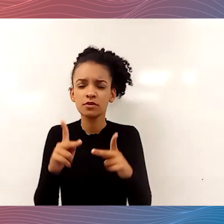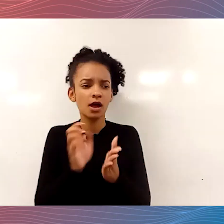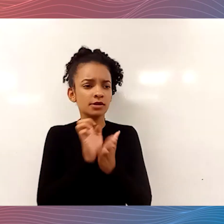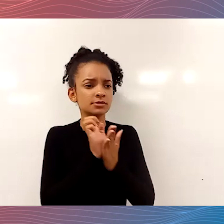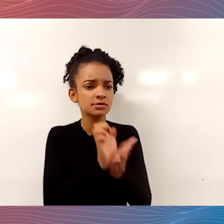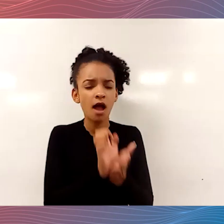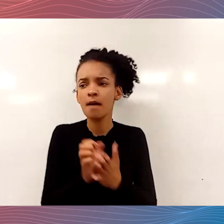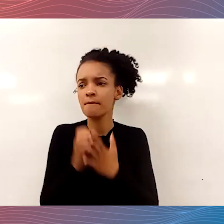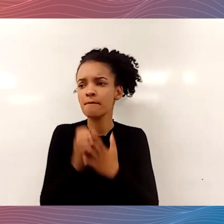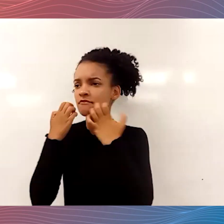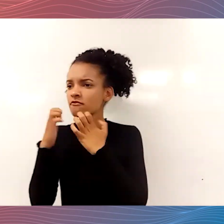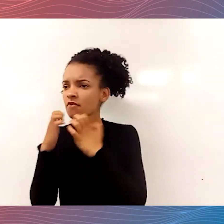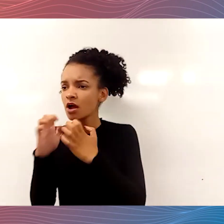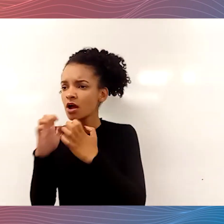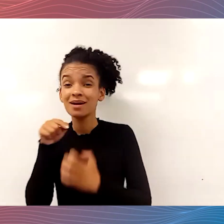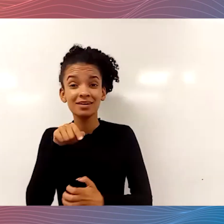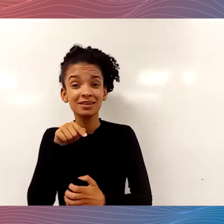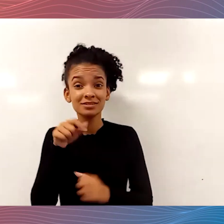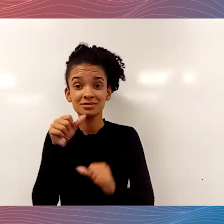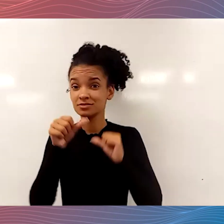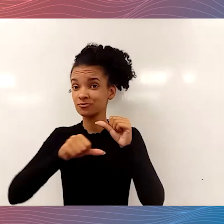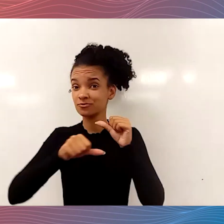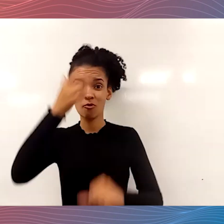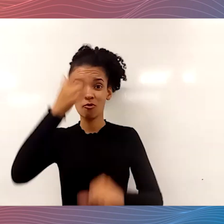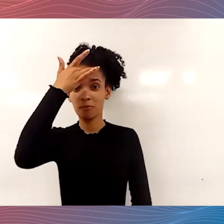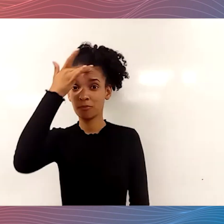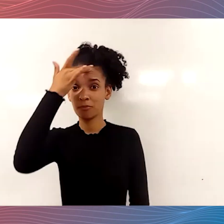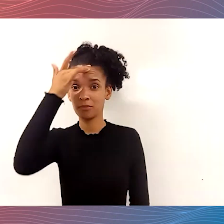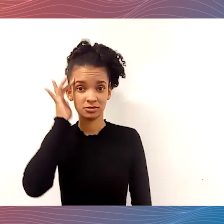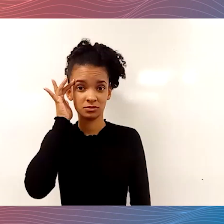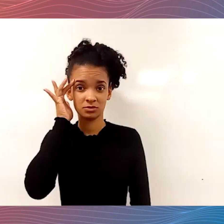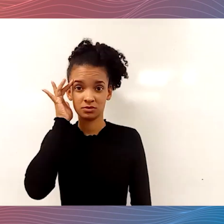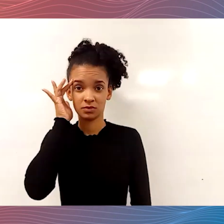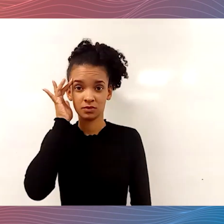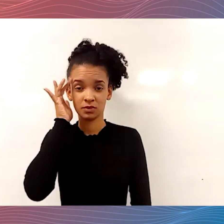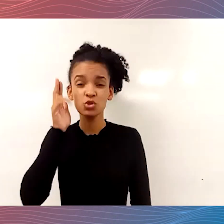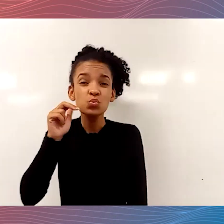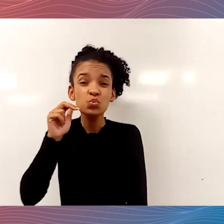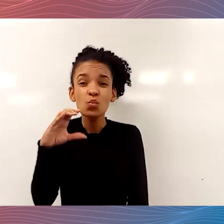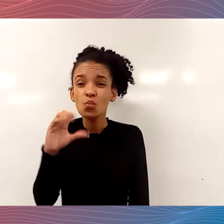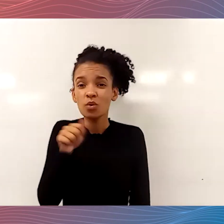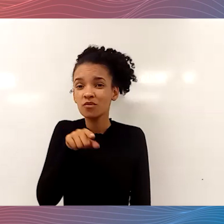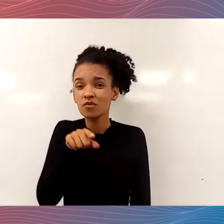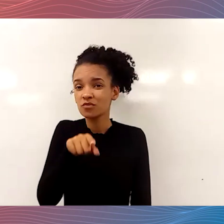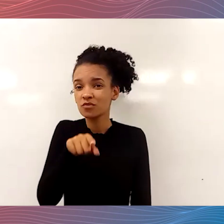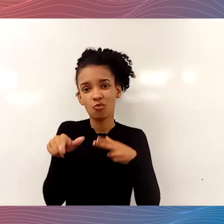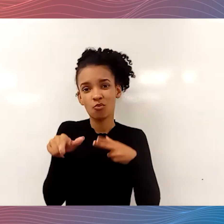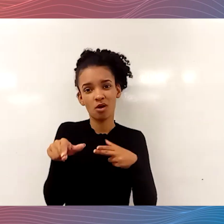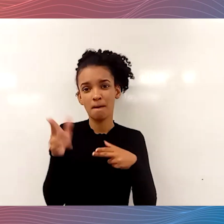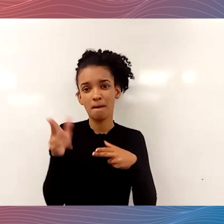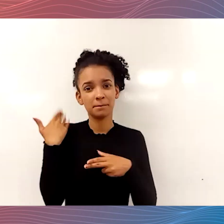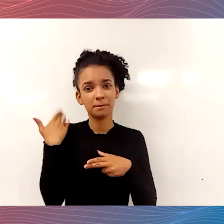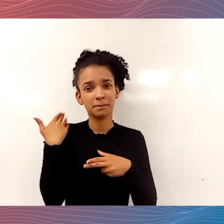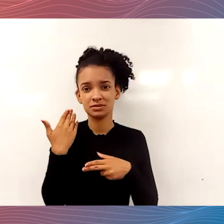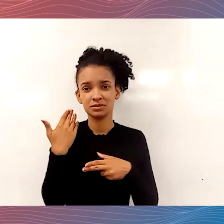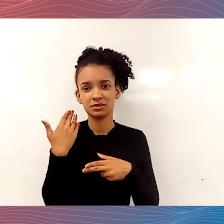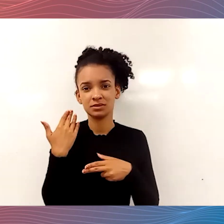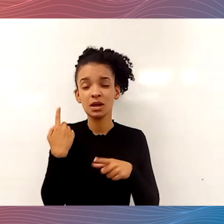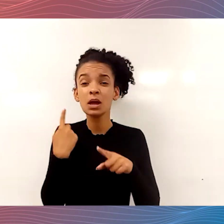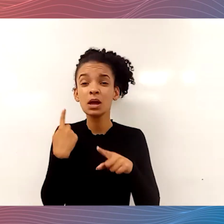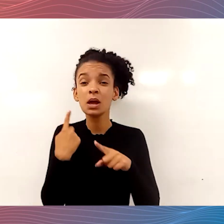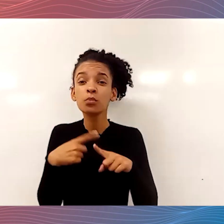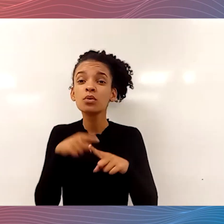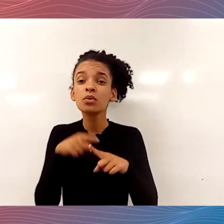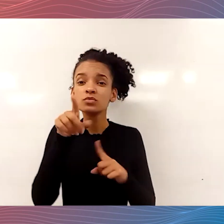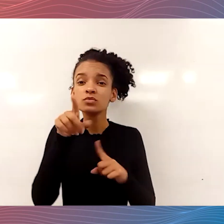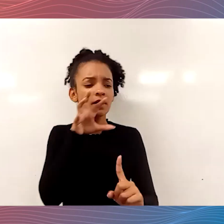Irmão, isso muda uma pessoa. Nunca mais você será o mesmo. E porque você não influencia outro?